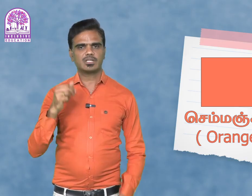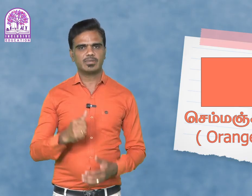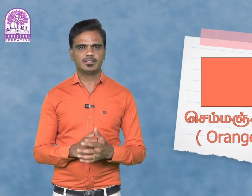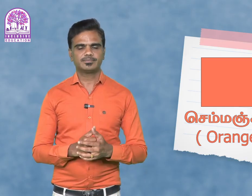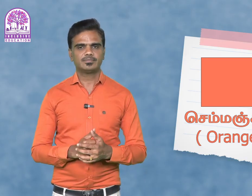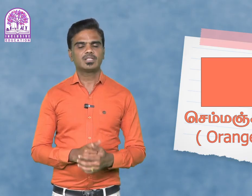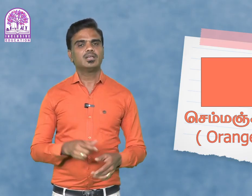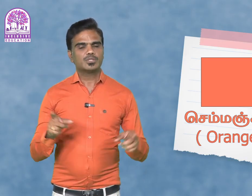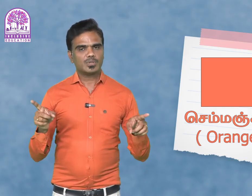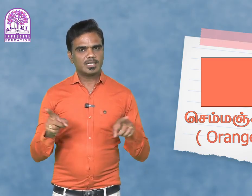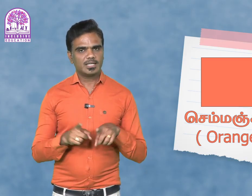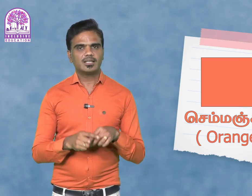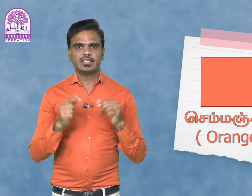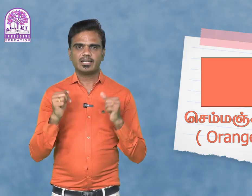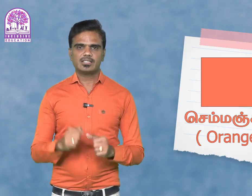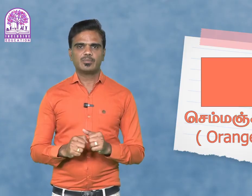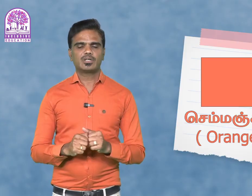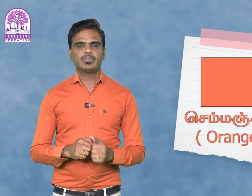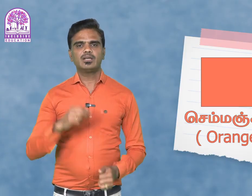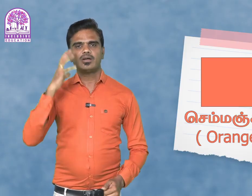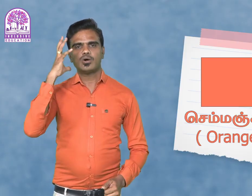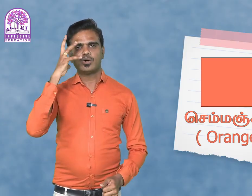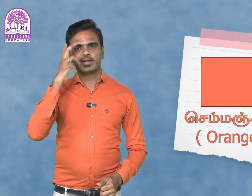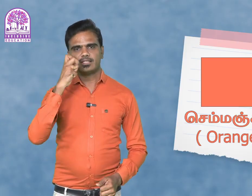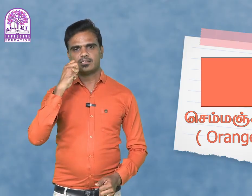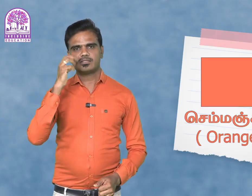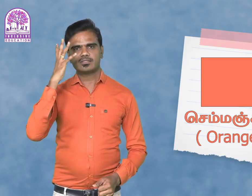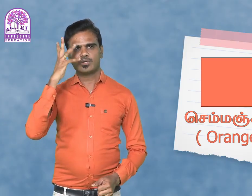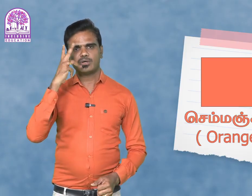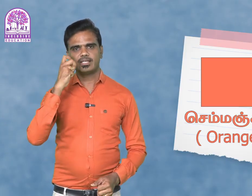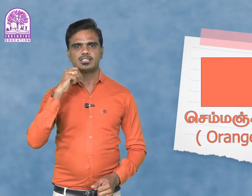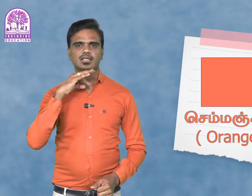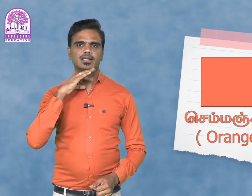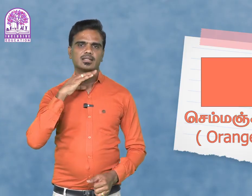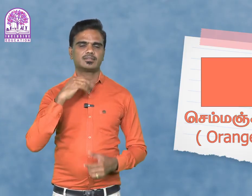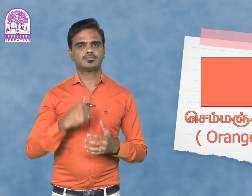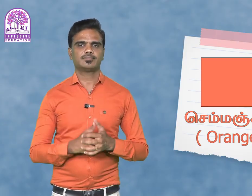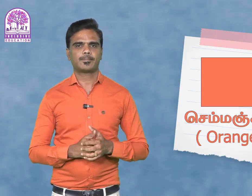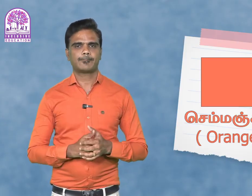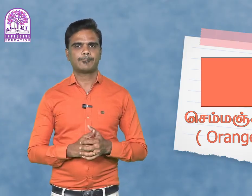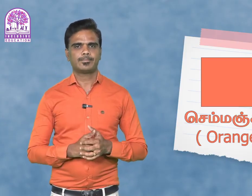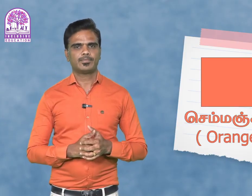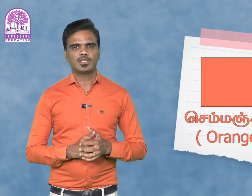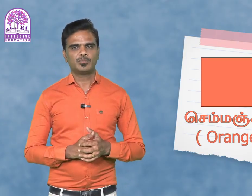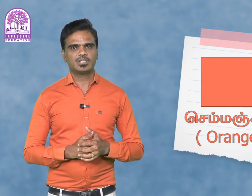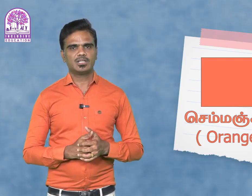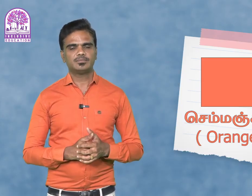காமிப்பீங்க. ஸோ அதே தான் இங்கேயும் என்ன செய்ய போகிறோம், நம்ம ஆரஞ்சு கலர். புரியுதுங்களா?